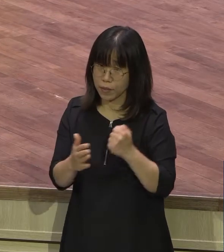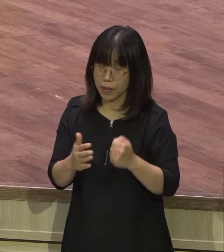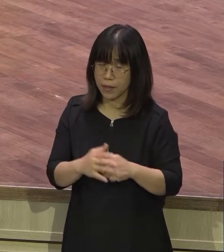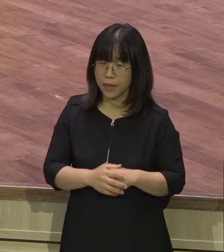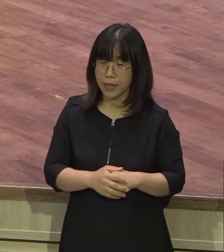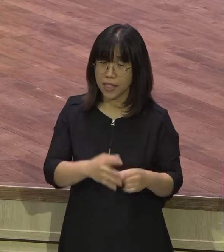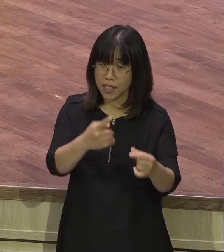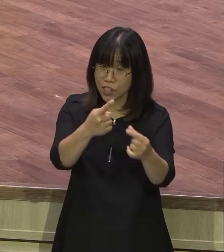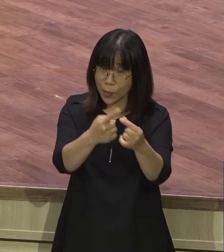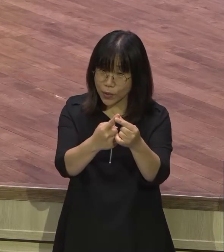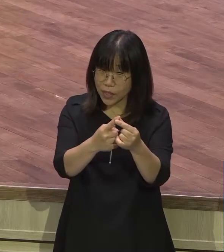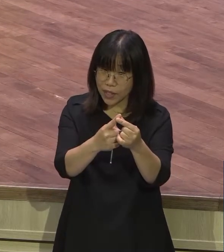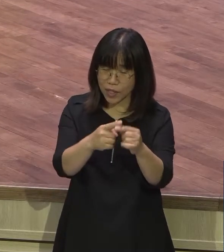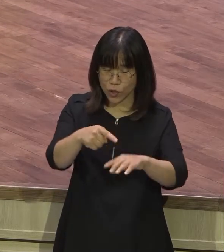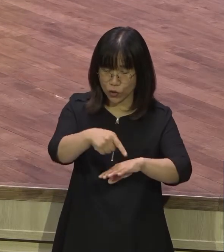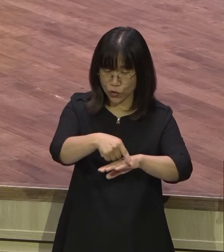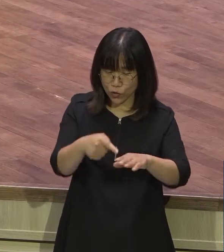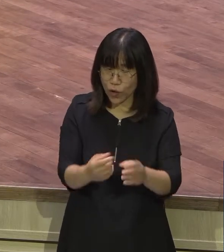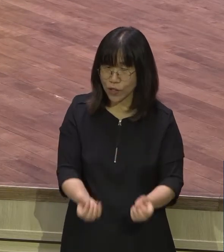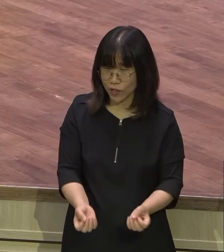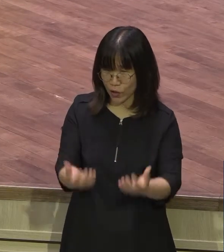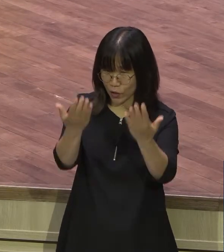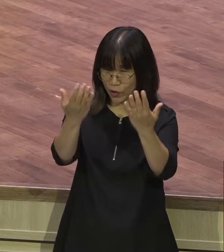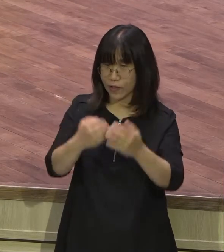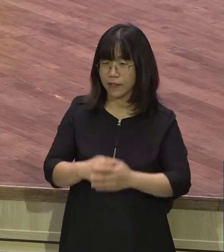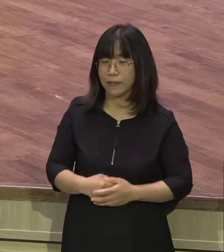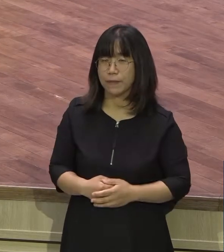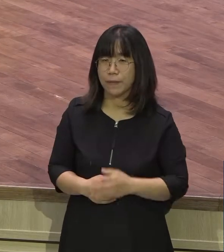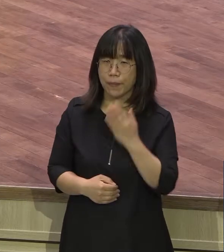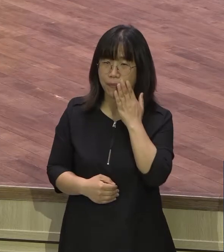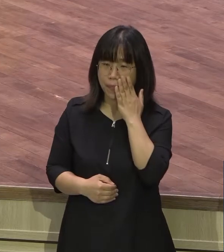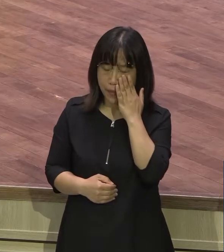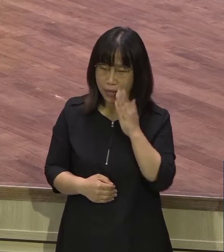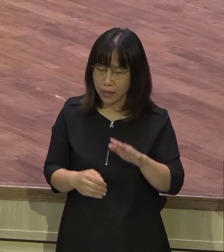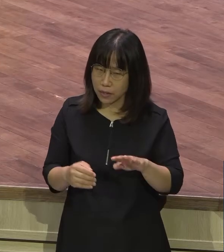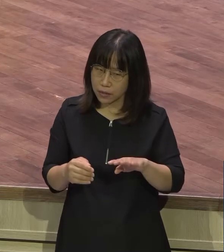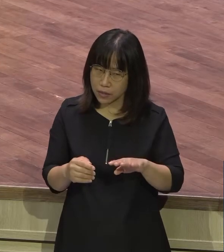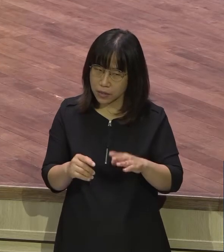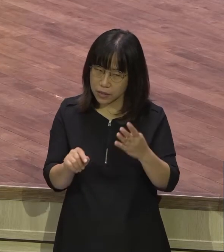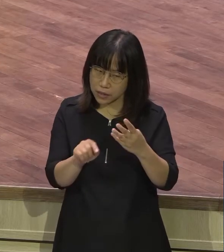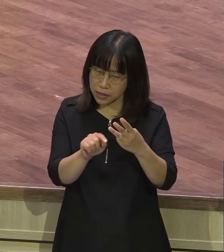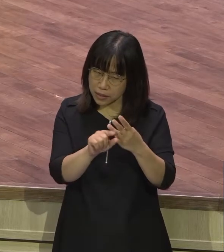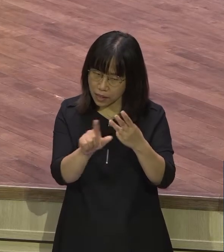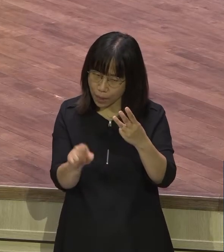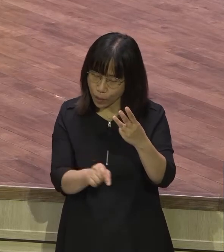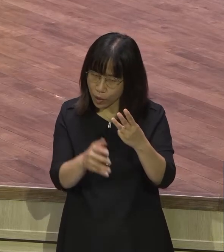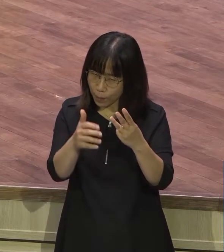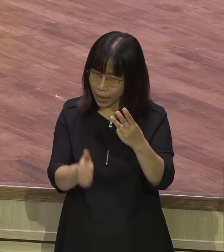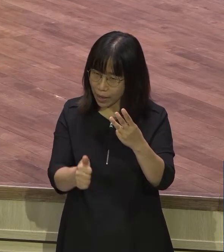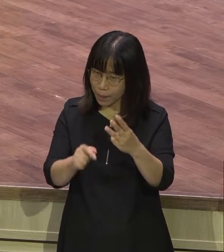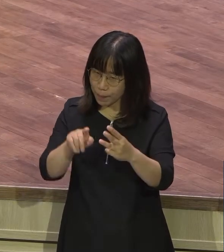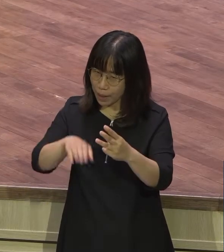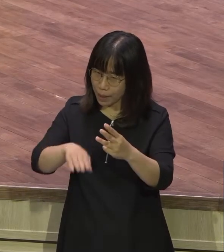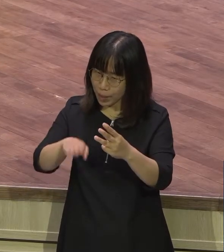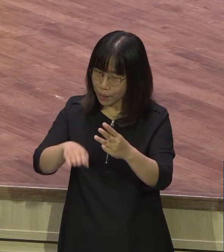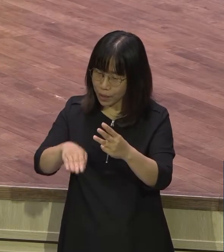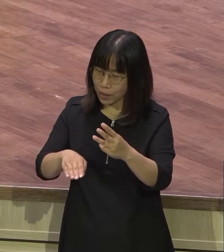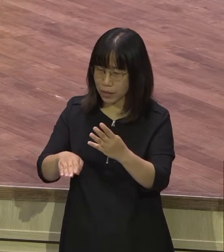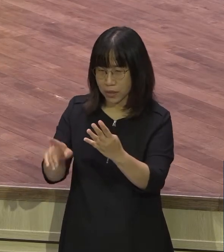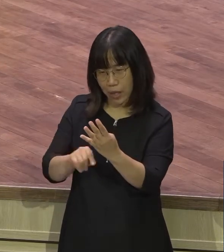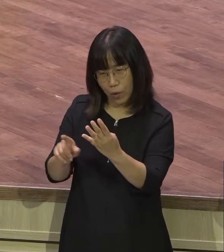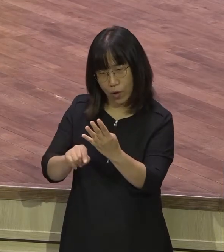번째 나누는 것이 뭐예요 6월절입니다 6월절은 지금으로 치면 3월 말이나 4월 초에 시작되는데 우리나라의